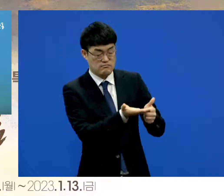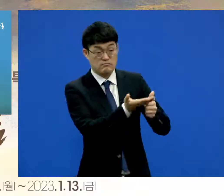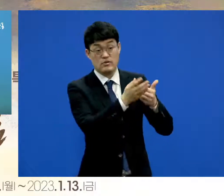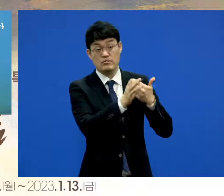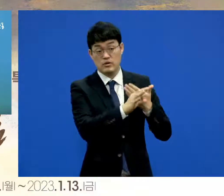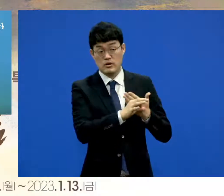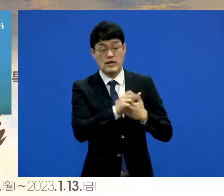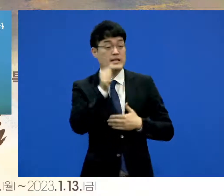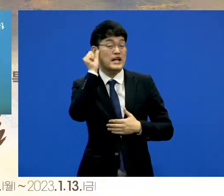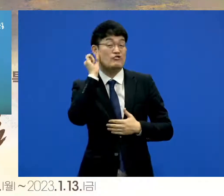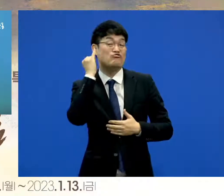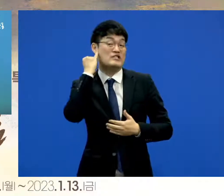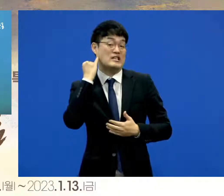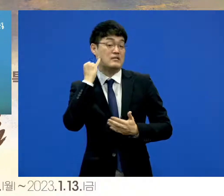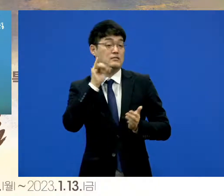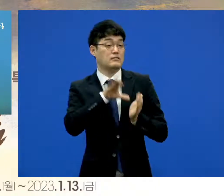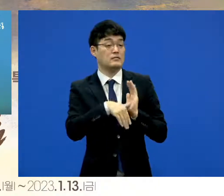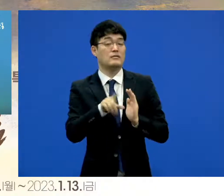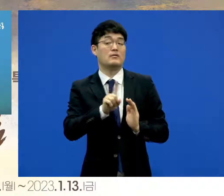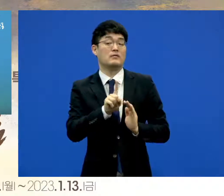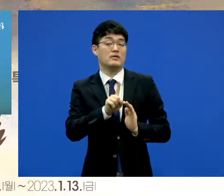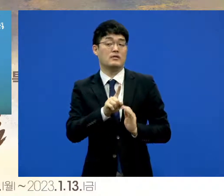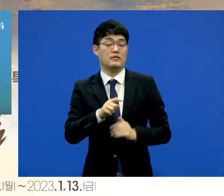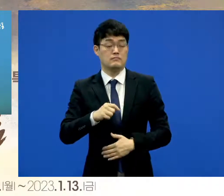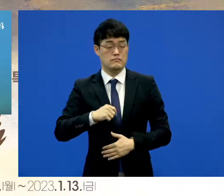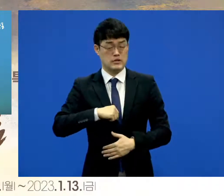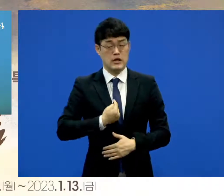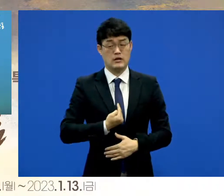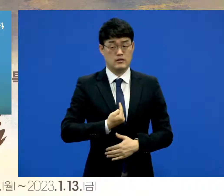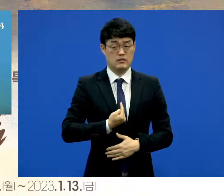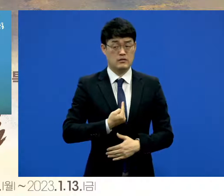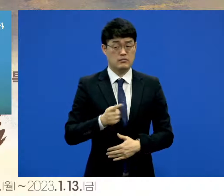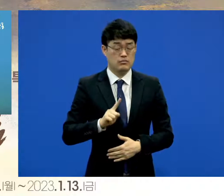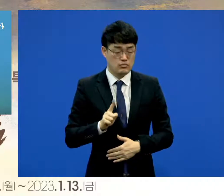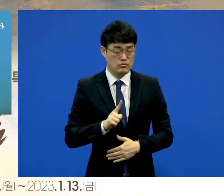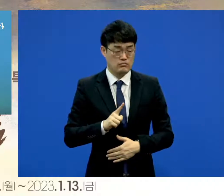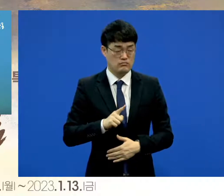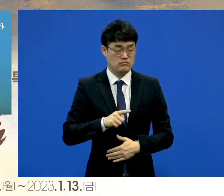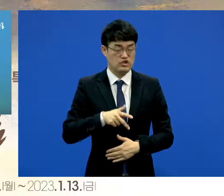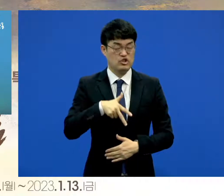스스로의 자기를 실현하고 싶은 욕망이 있는 거죠. 그건 좋은 거예요.